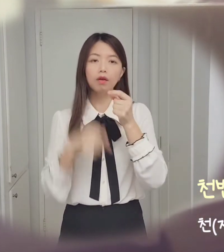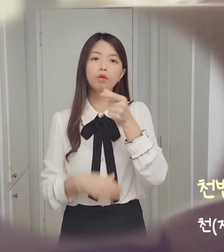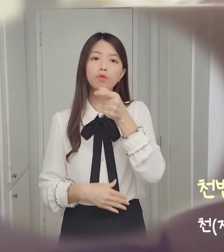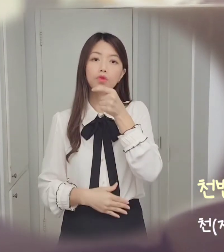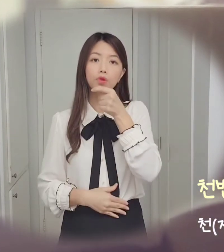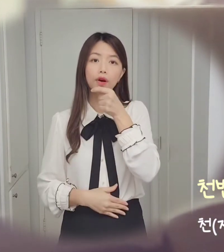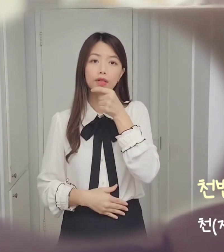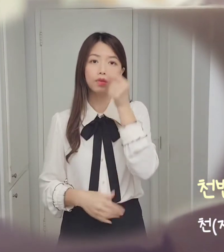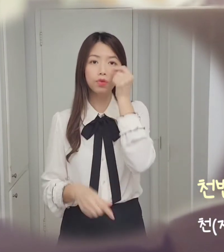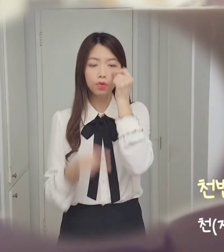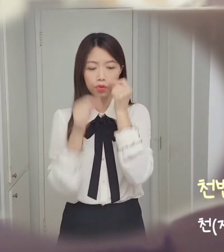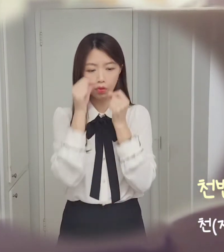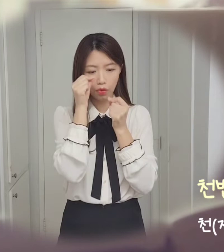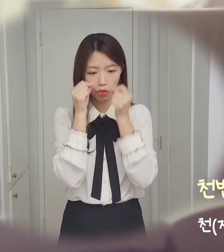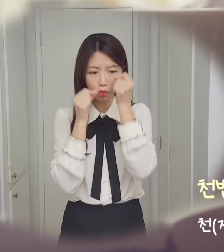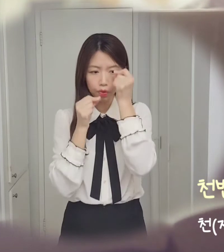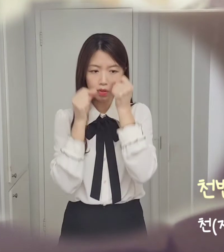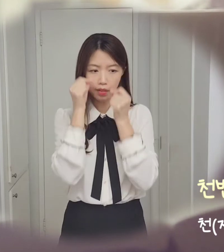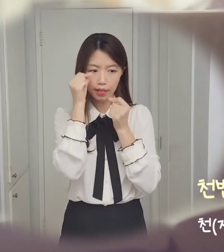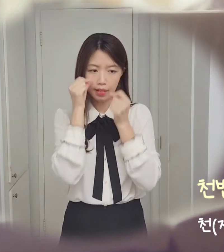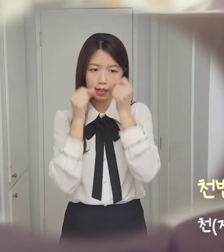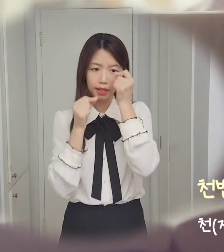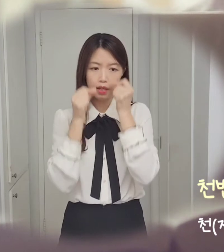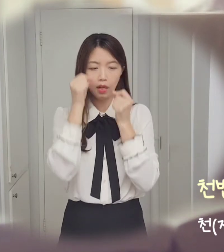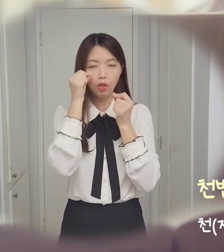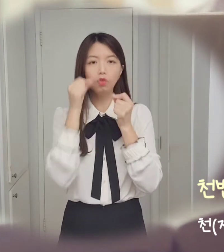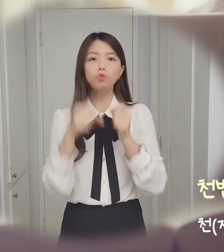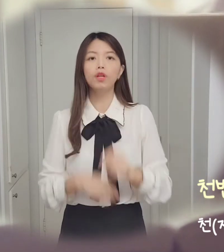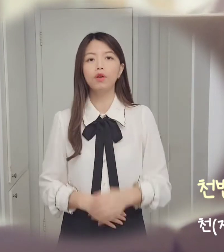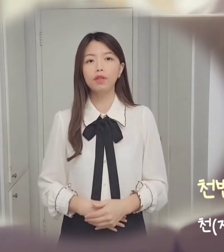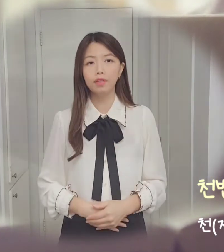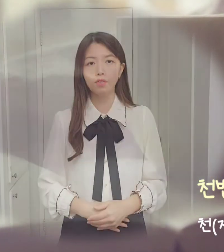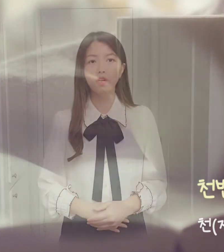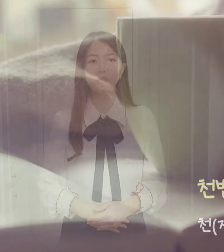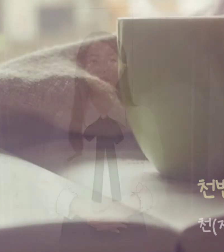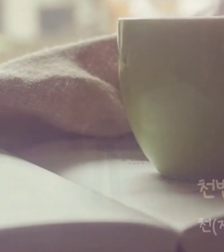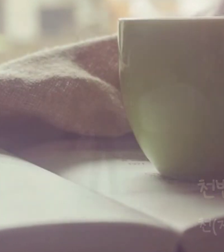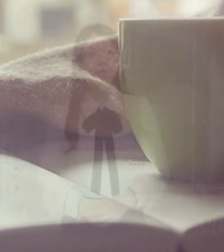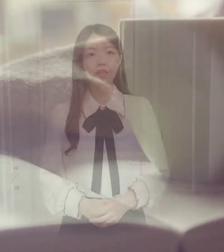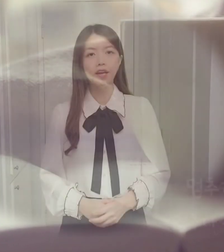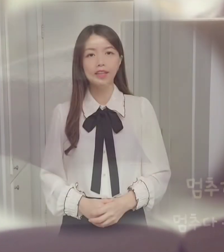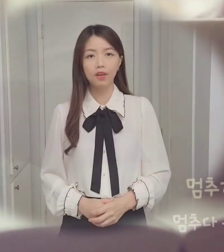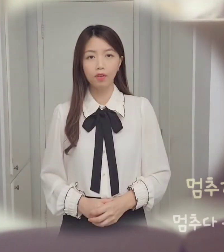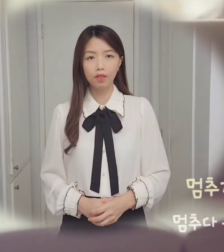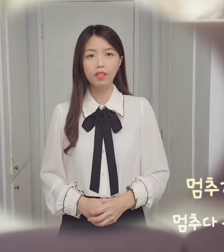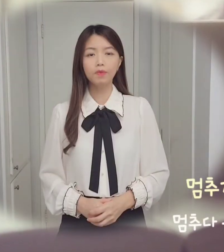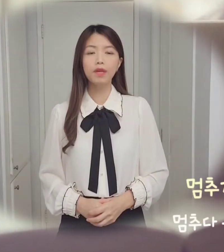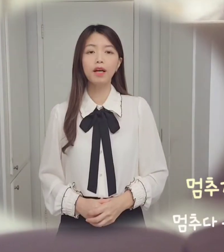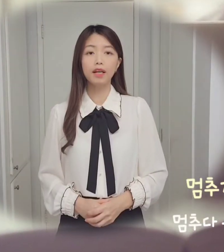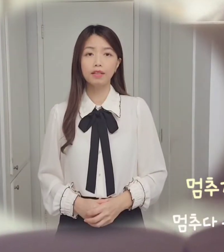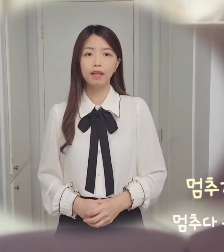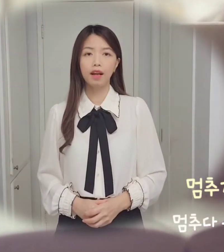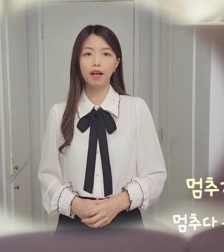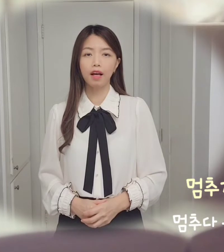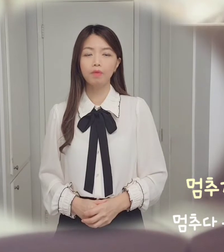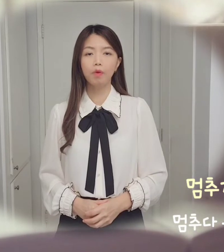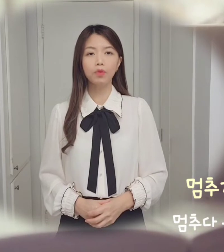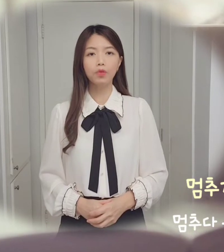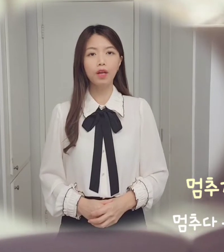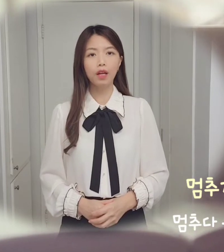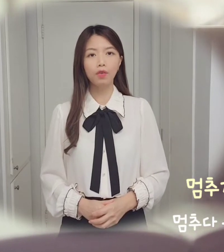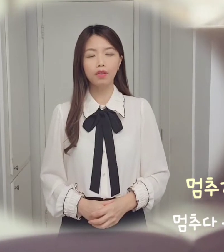돼요. 물수어 하시고 눈물 흐르듯이. 눈물이라고 하는 뜻의 수어입니다. 멈추지 않는 것은 십자가의 그